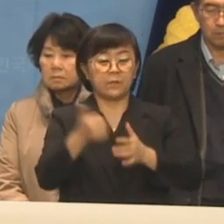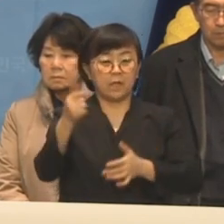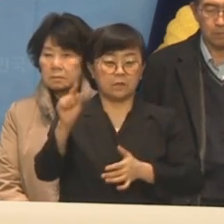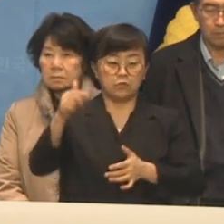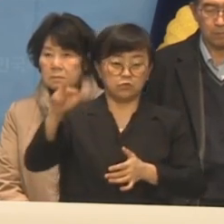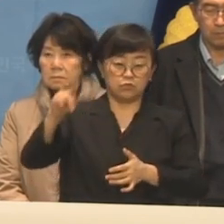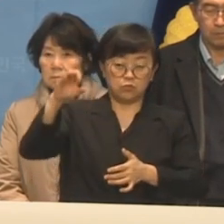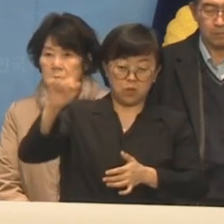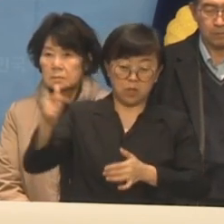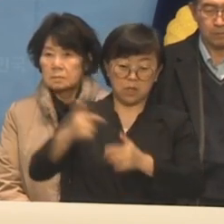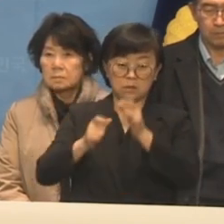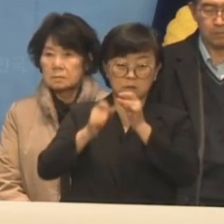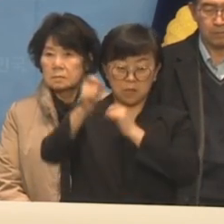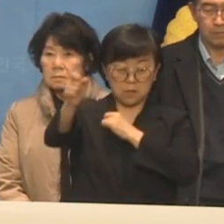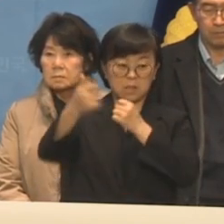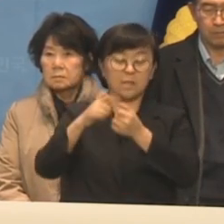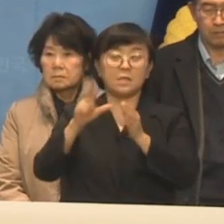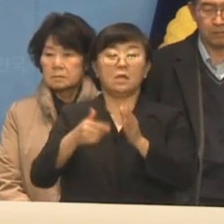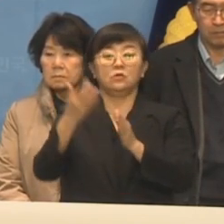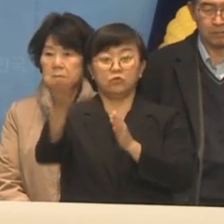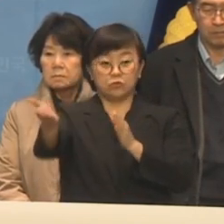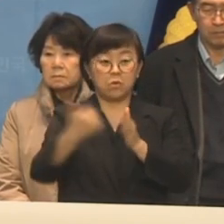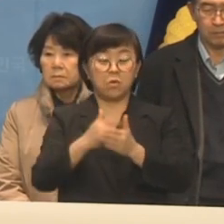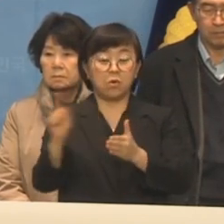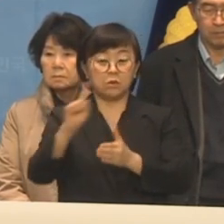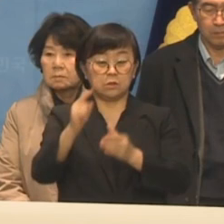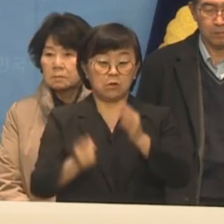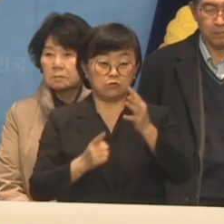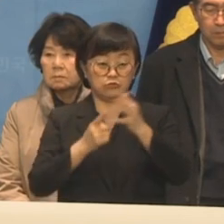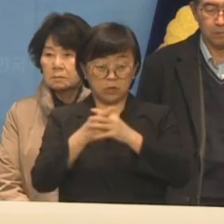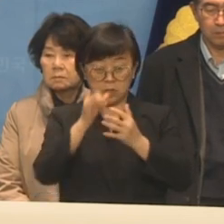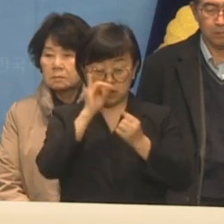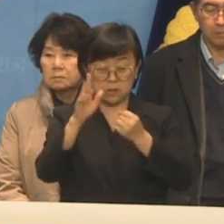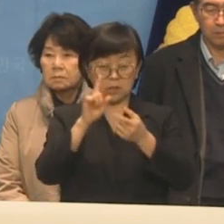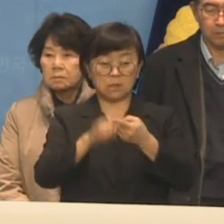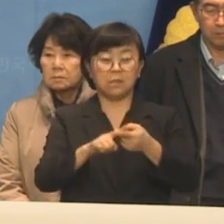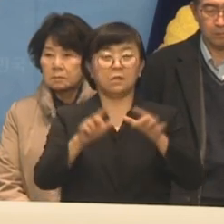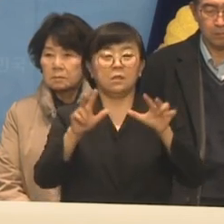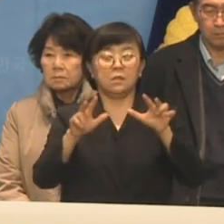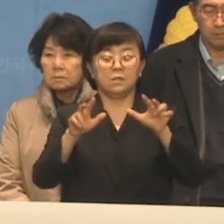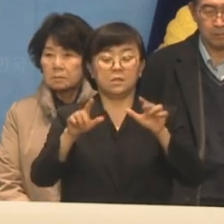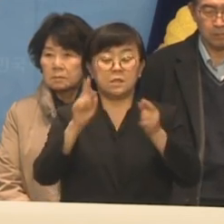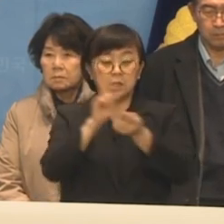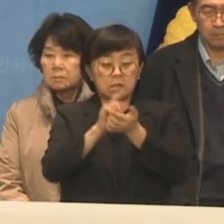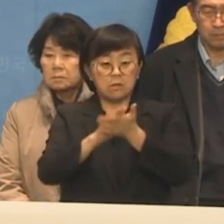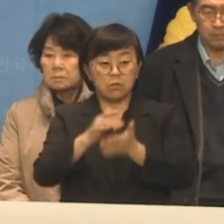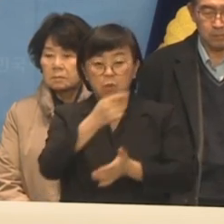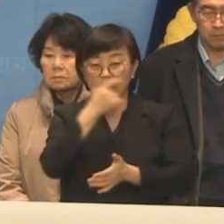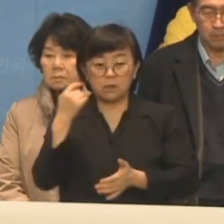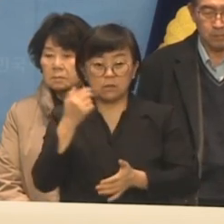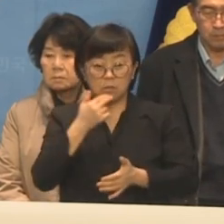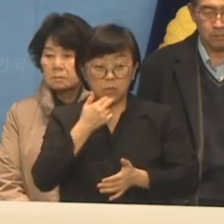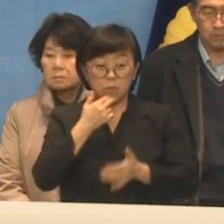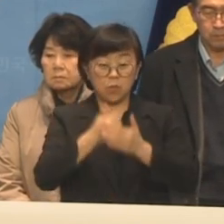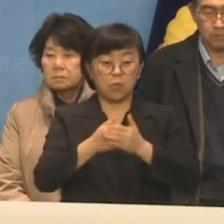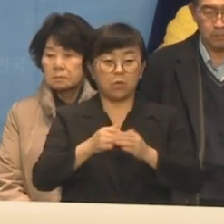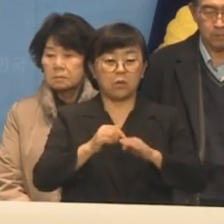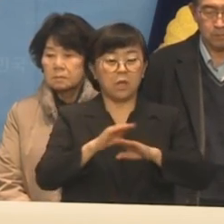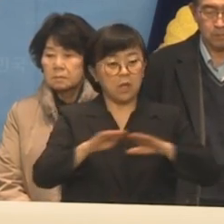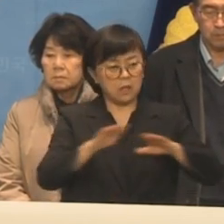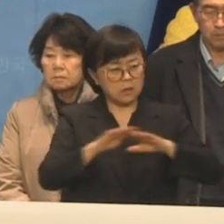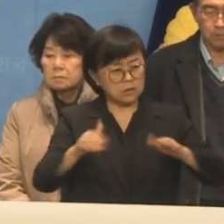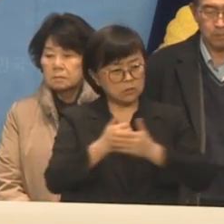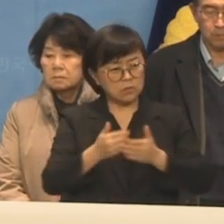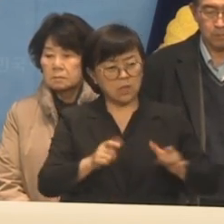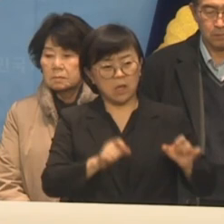한수원에게 장기적인 시간을 주어 어디서 누설되었는지 현장 확인도 제대로 않고 조치를 미루고